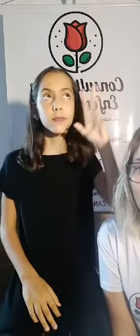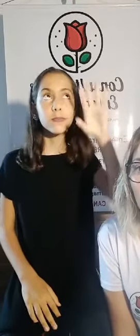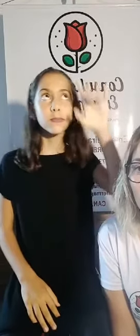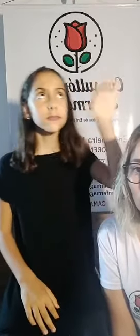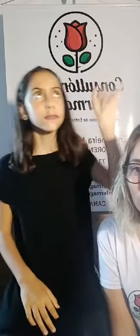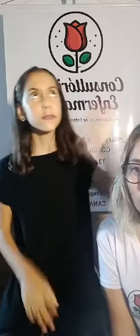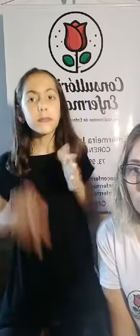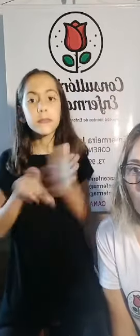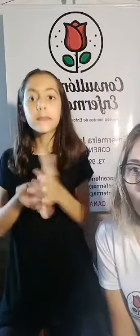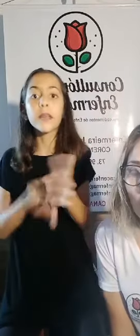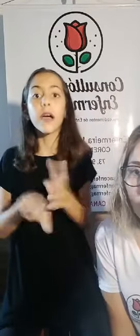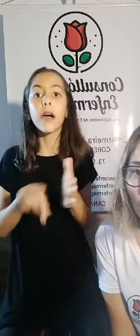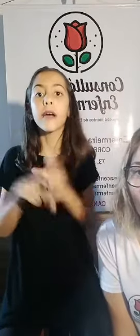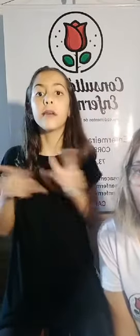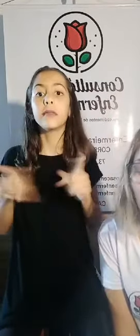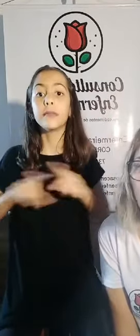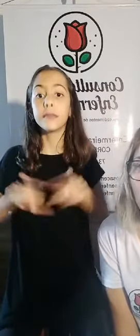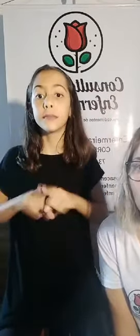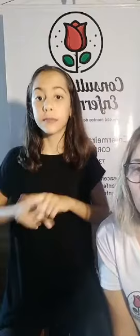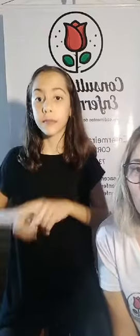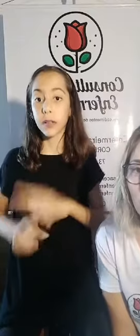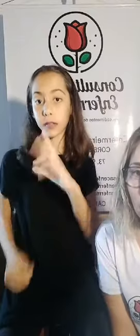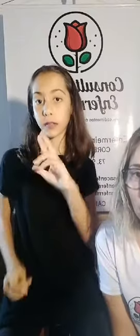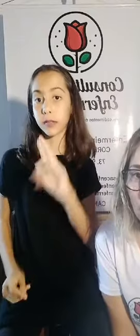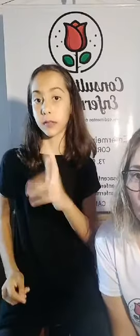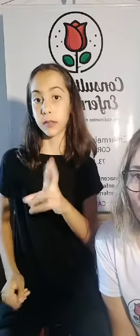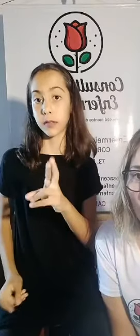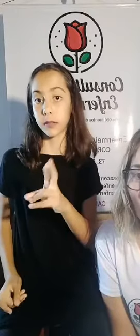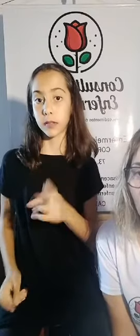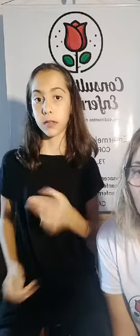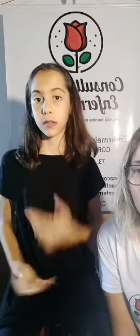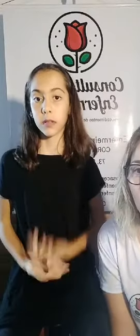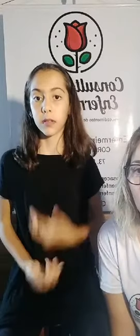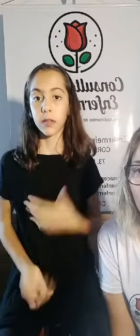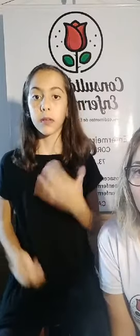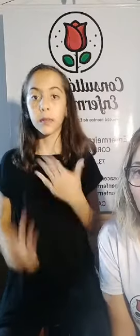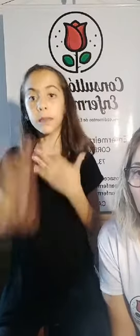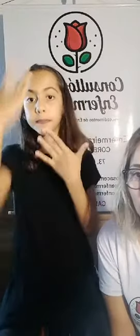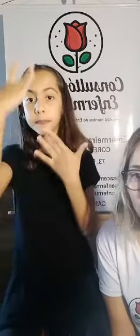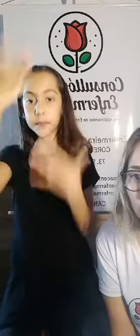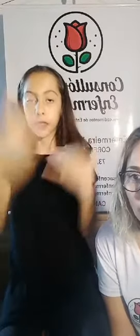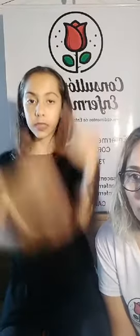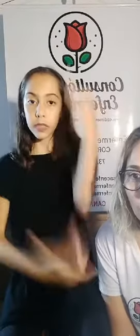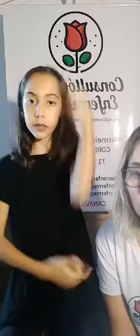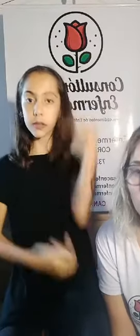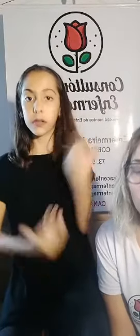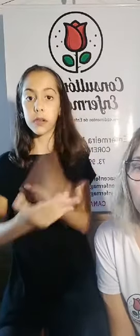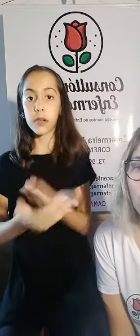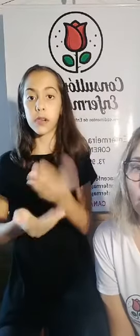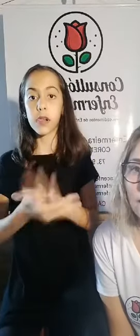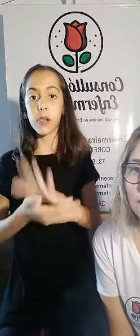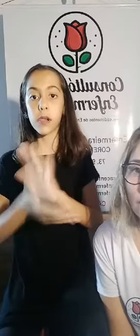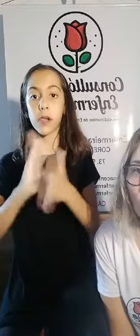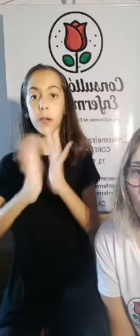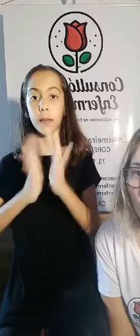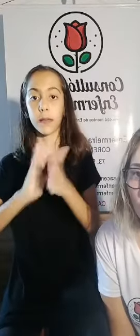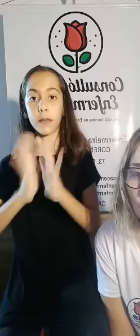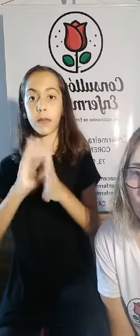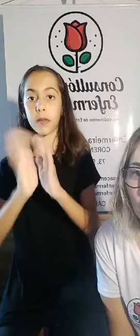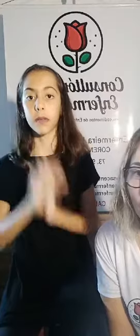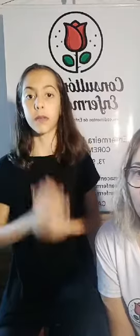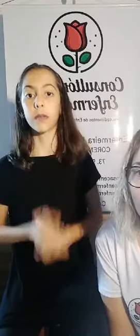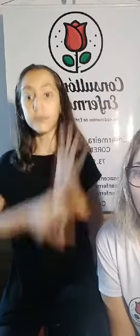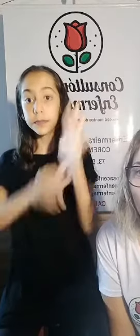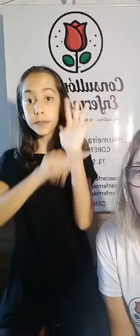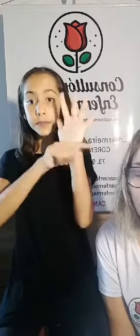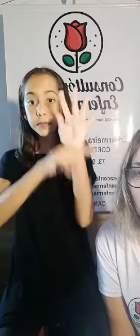das pessoas que nos acompanham. Obrigada aí, Naê Rosa, pela interpretação, trazendo aí,